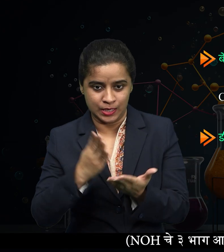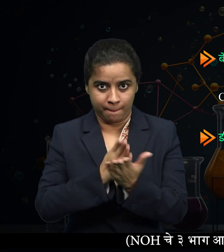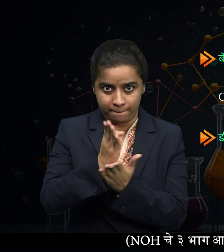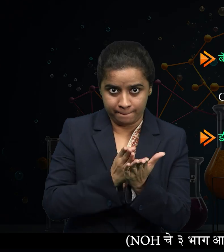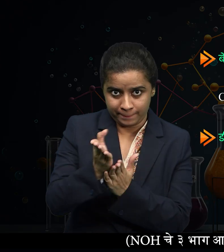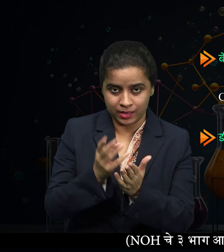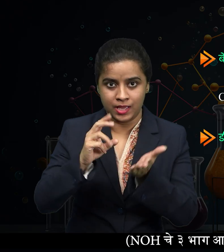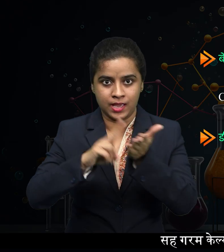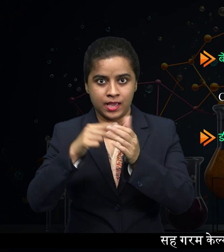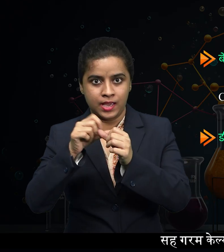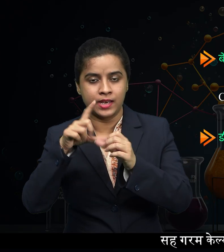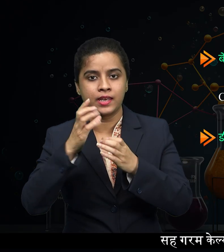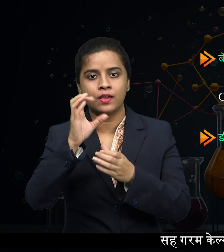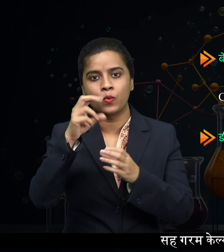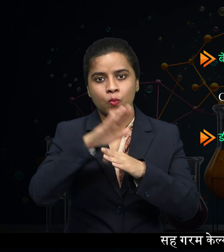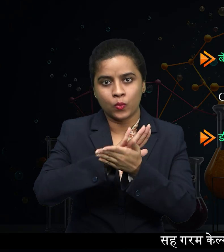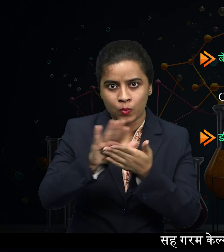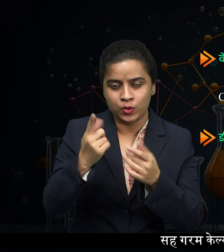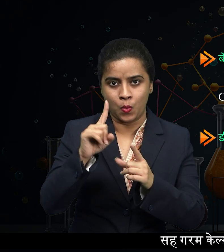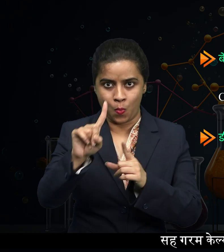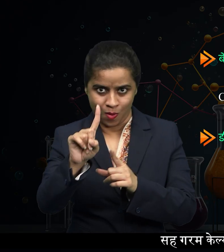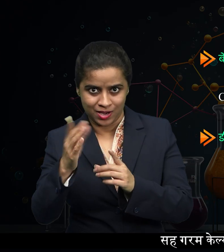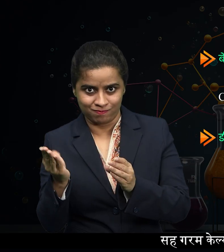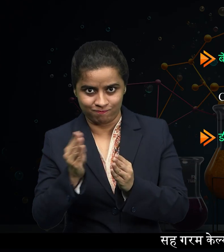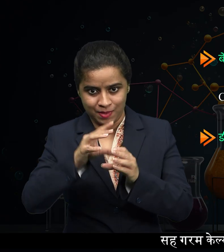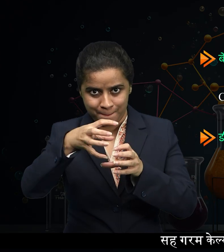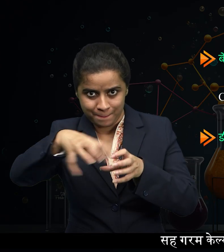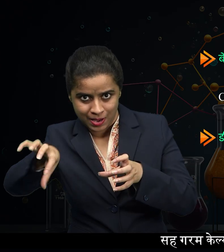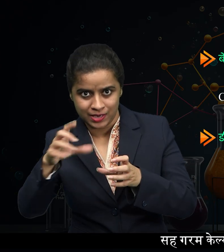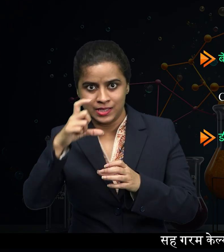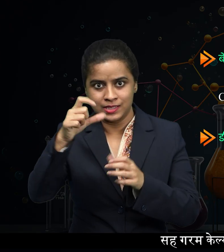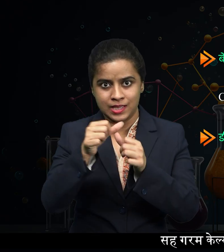यांचे घन मिश्रण सह गरम केल्यावर मिथेन वायू तयार होतो.